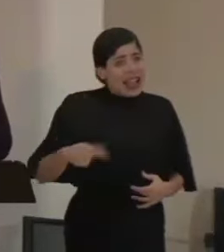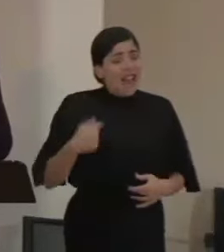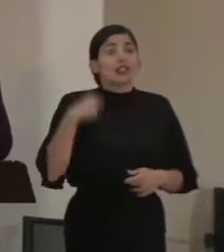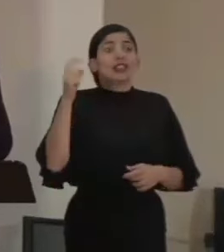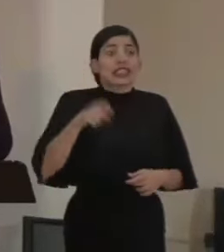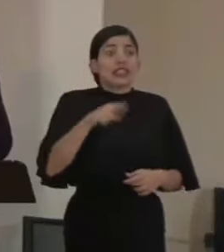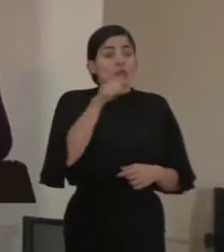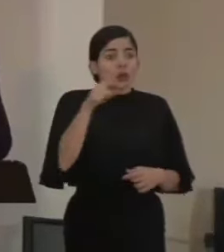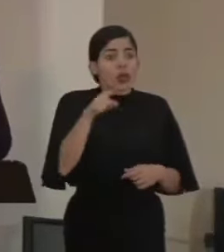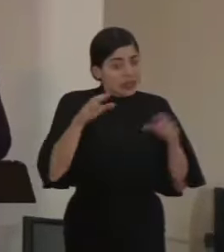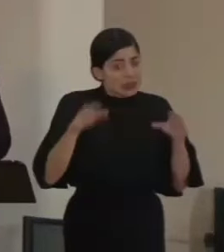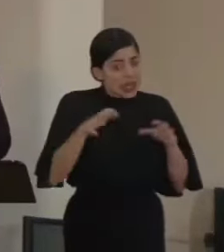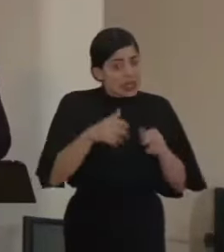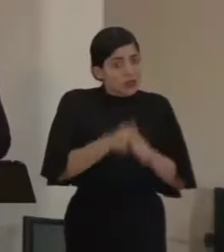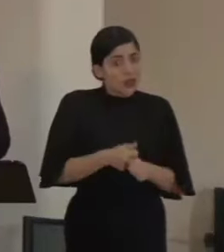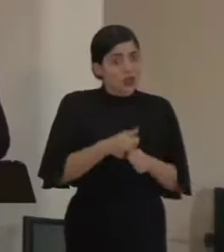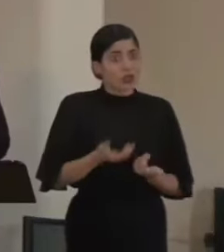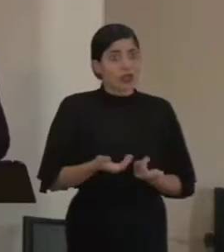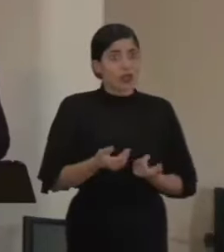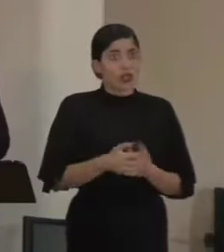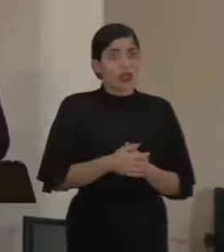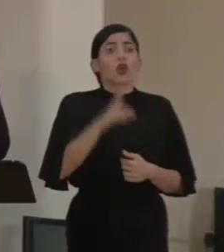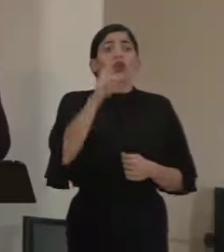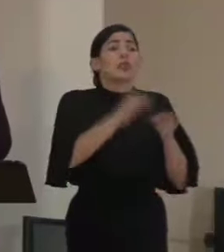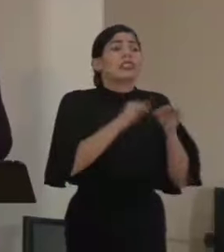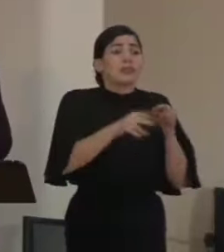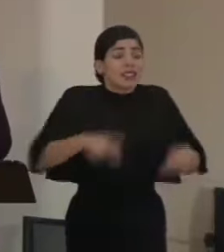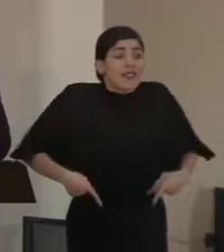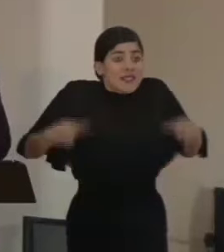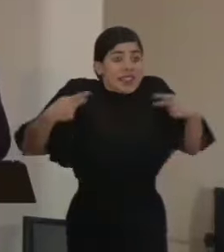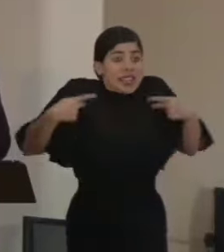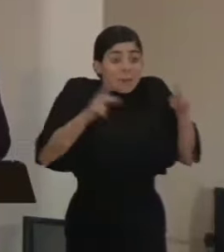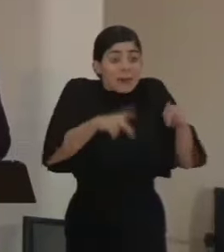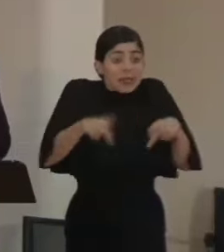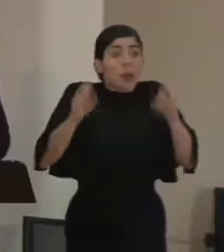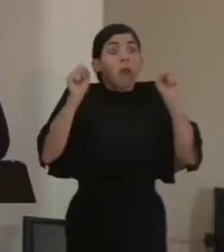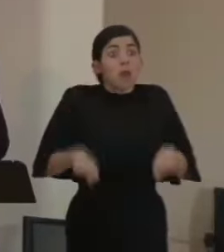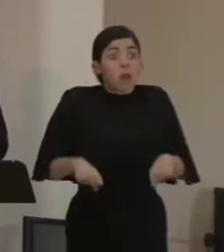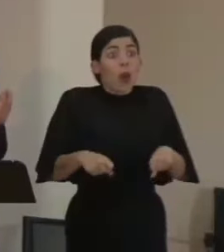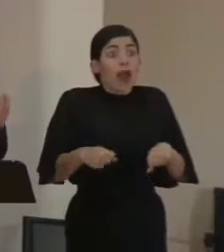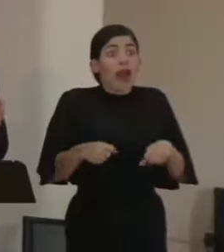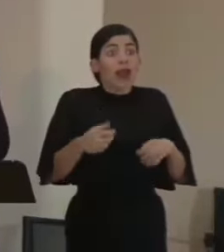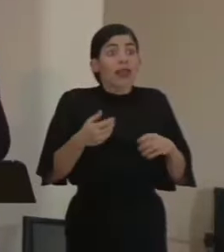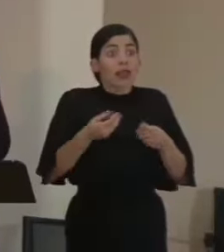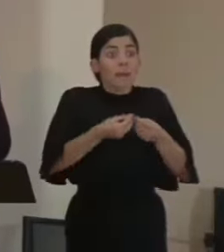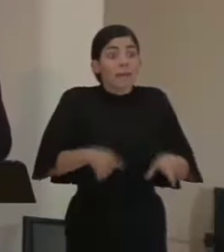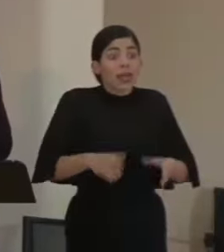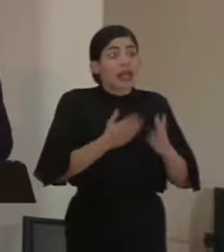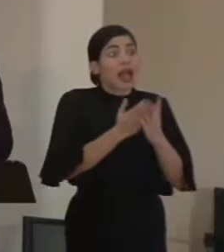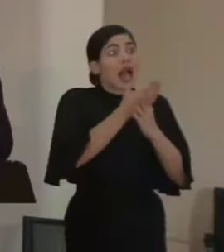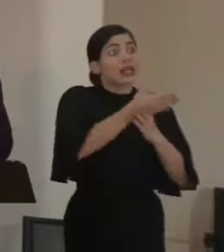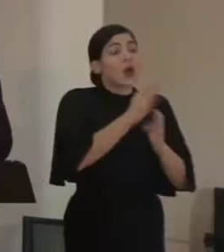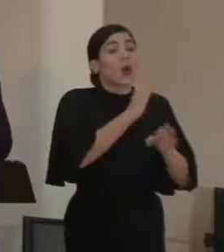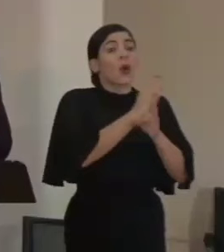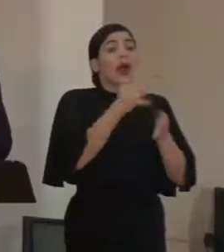que reaccionen. No es algo menor, son vidas. Son personas que pueden quedarse sin un acceso a una unidad de